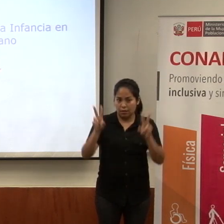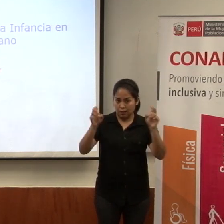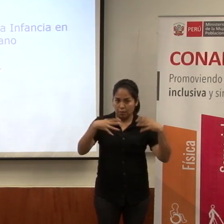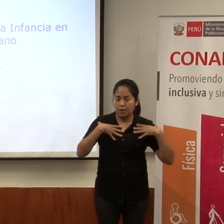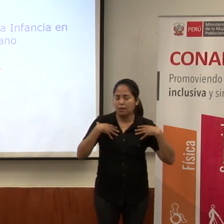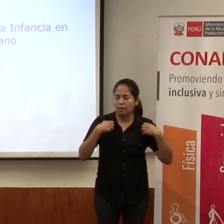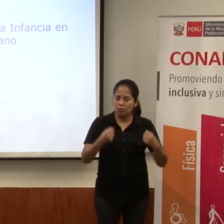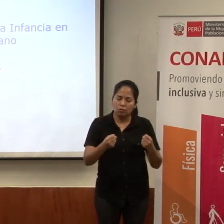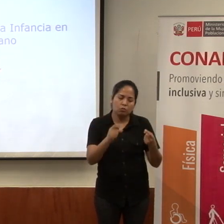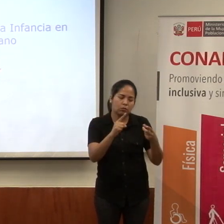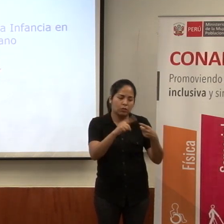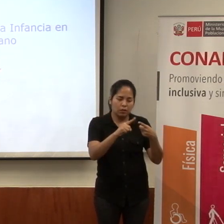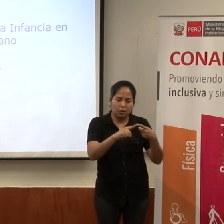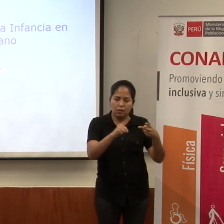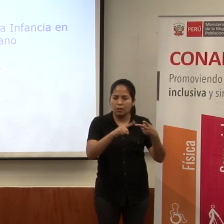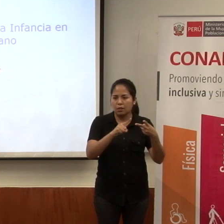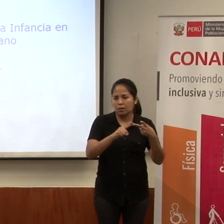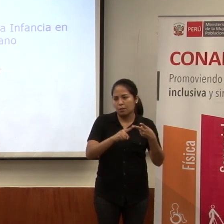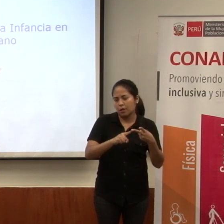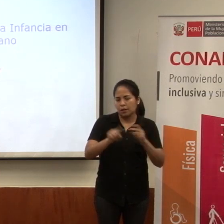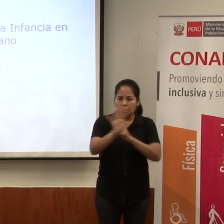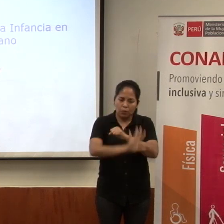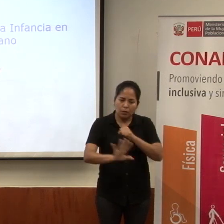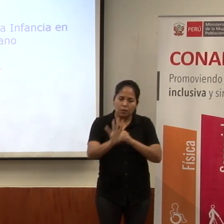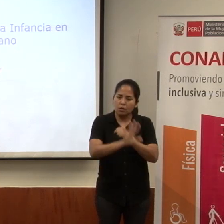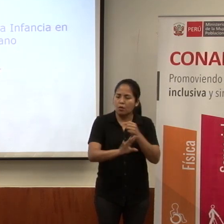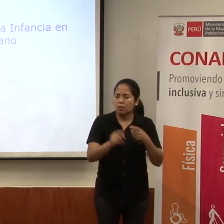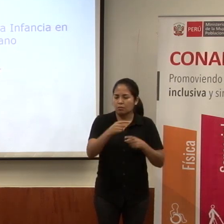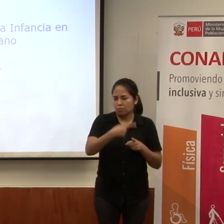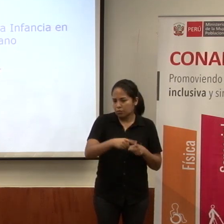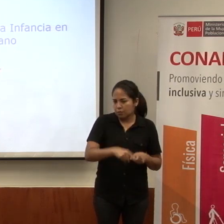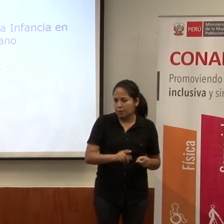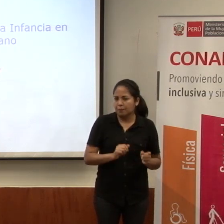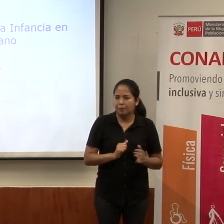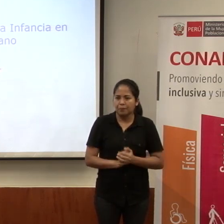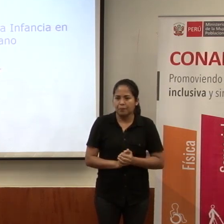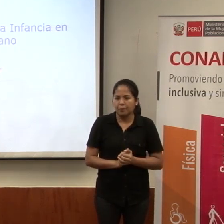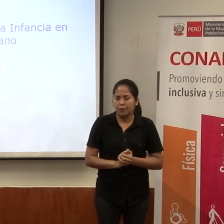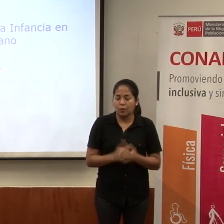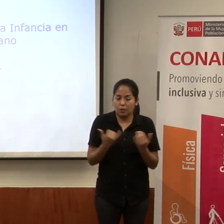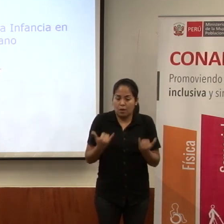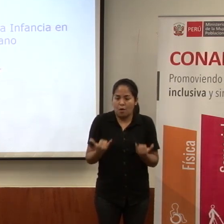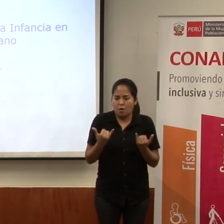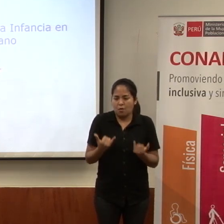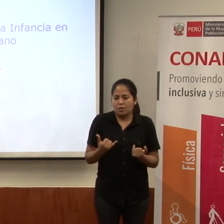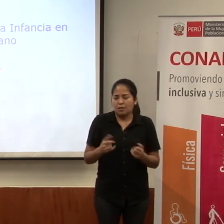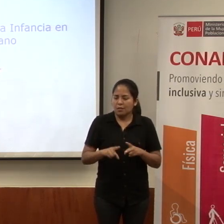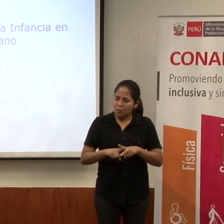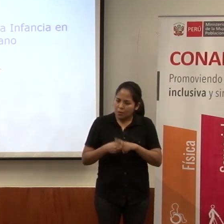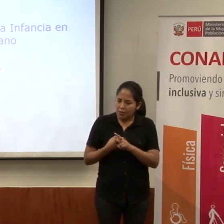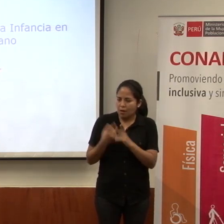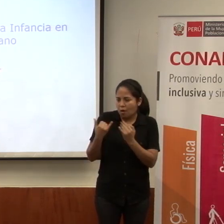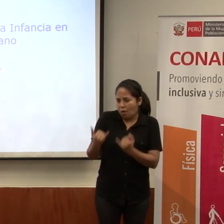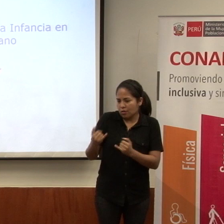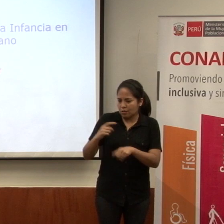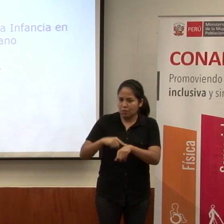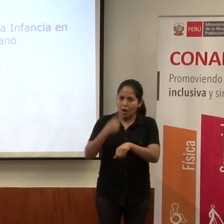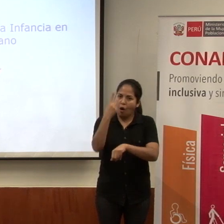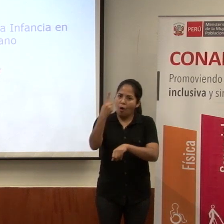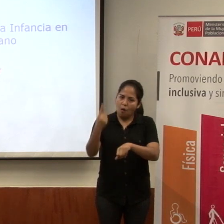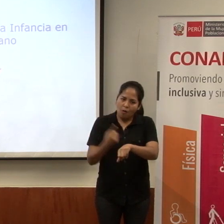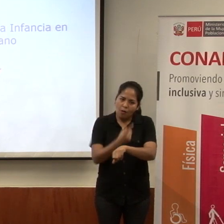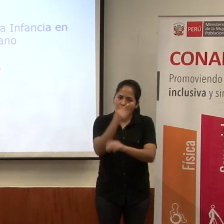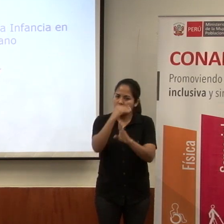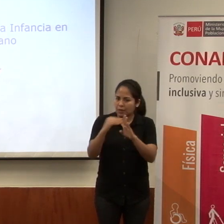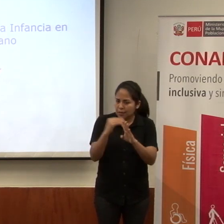en educación, el tema de protección y etc. Entonces, eso es lo que intentaré hacer en esta hora y media,